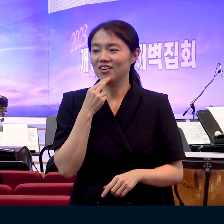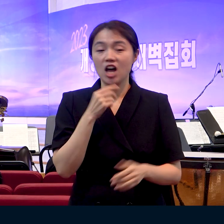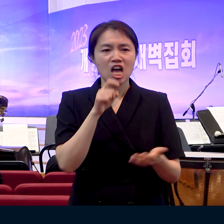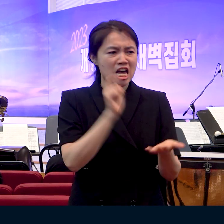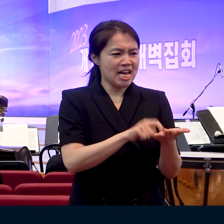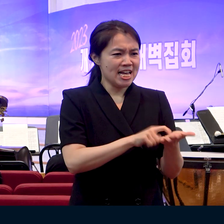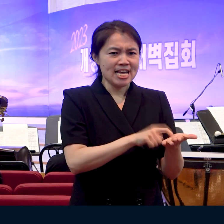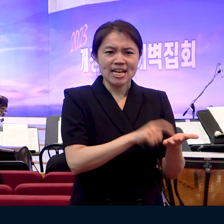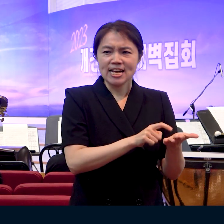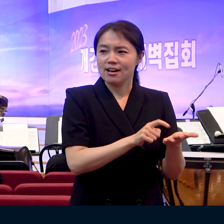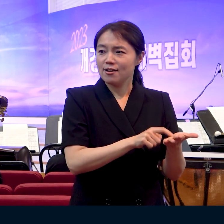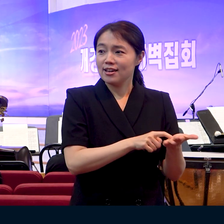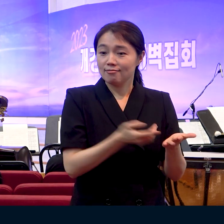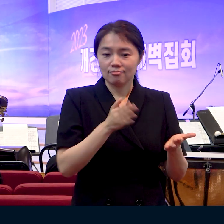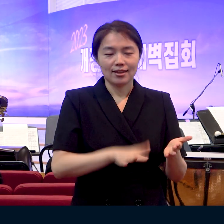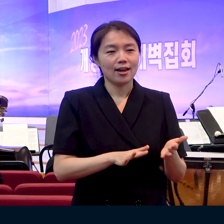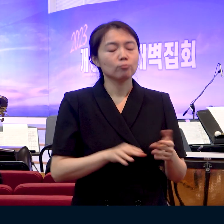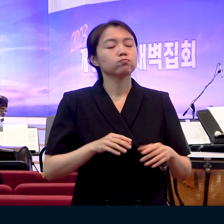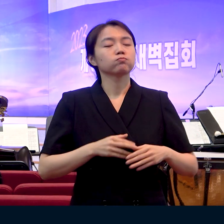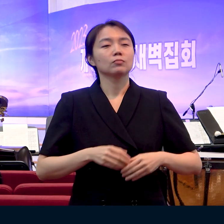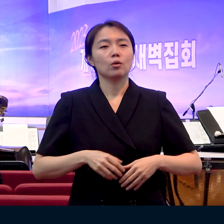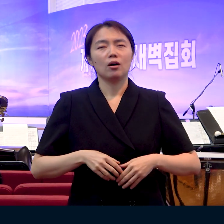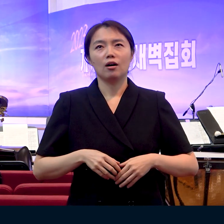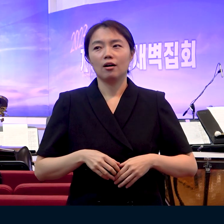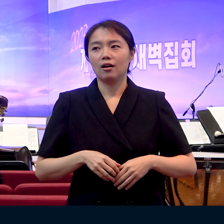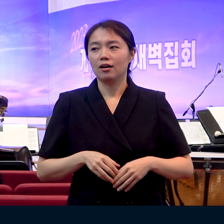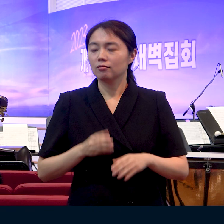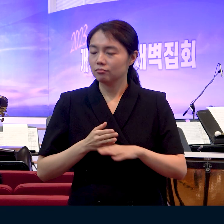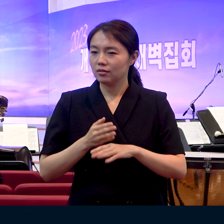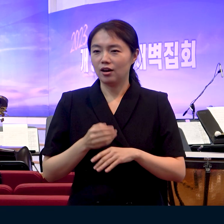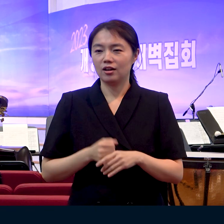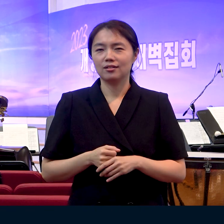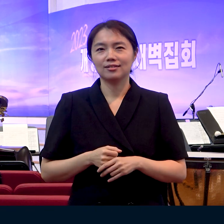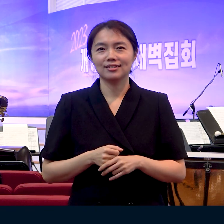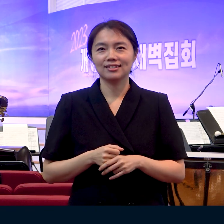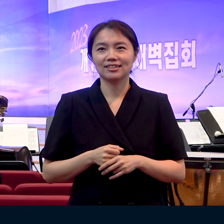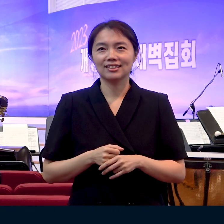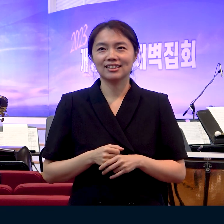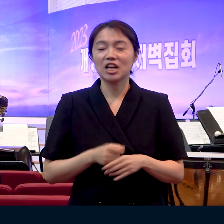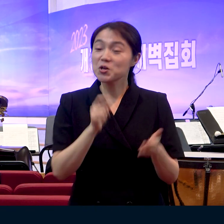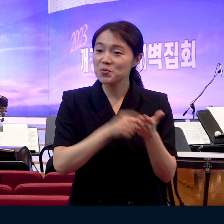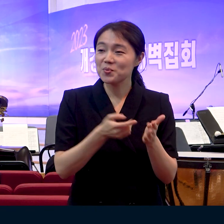느긋해졌다? 그런 일은 별로 없습니다. 급한 사람은 계속 죽을 때까지 급한 거예요.